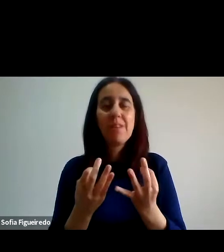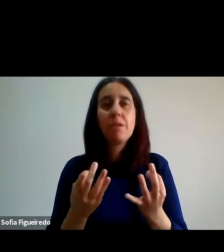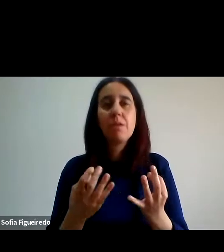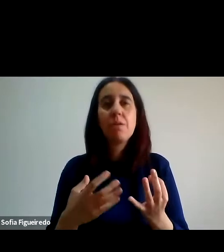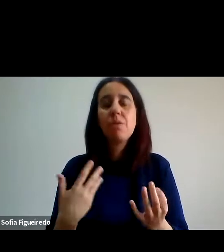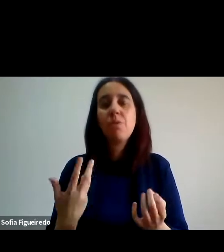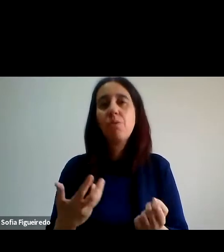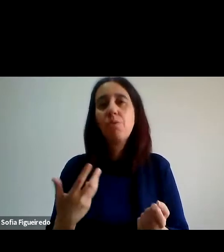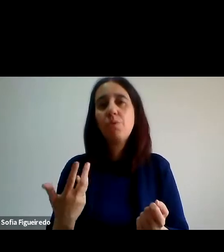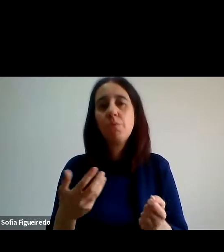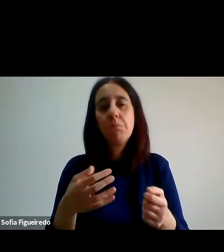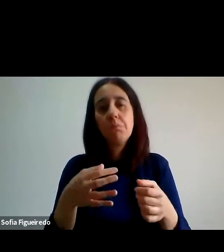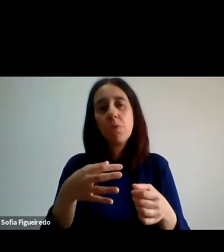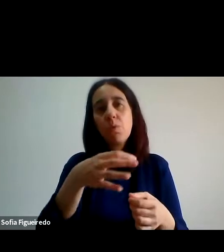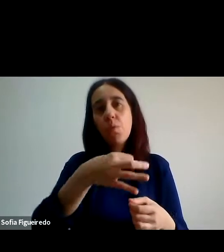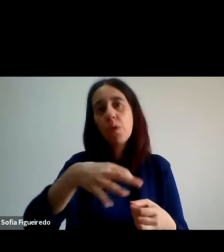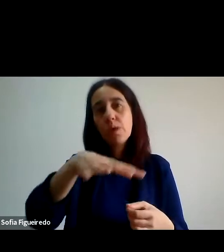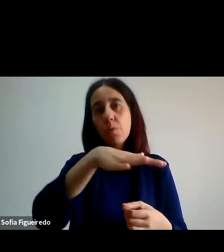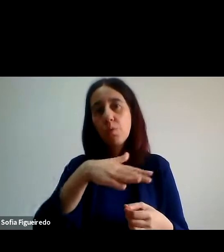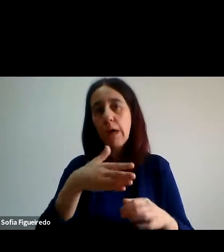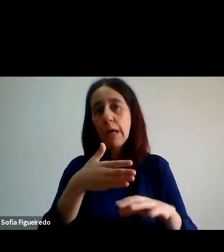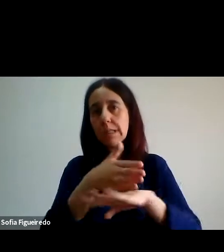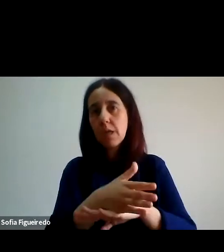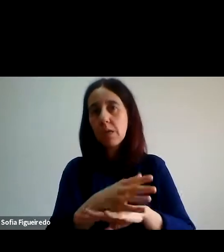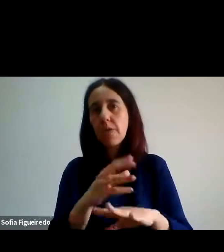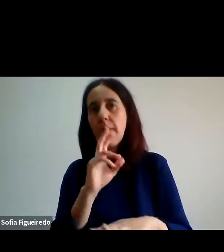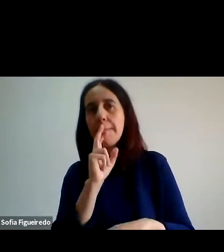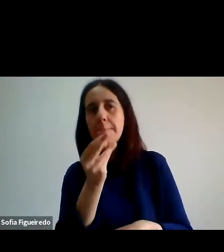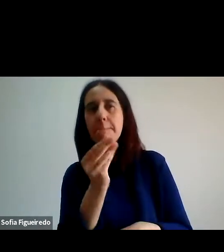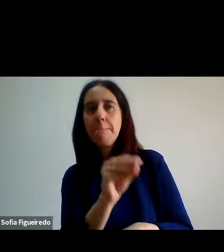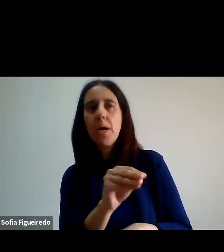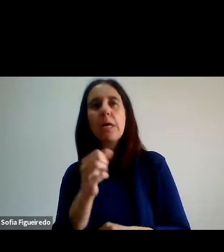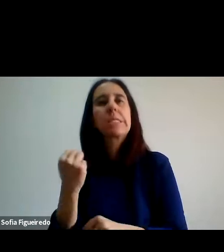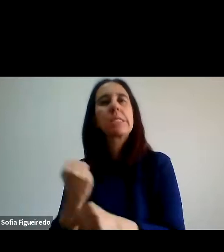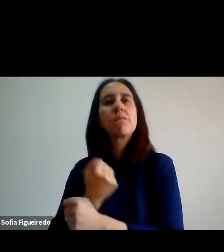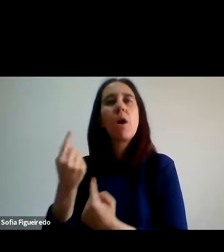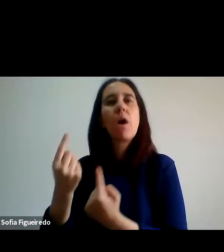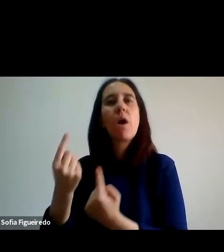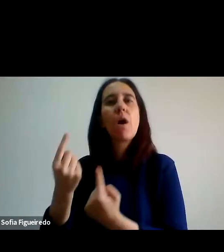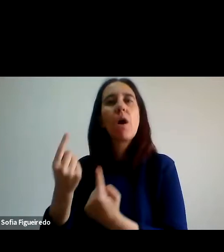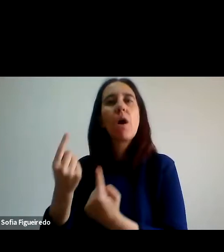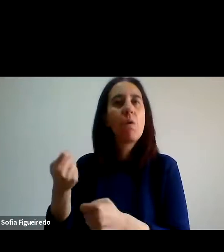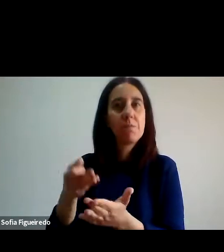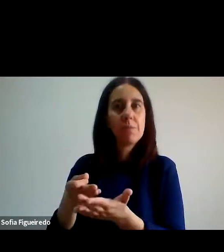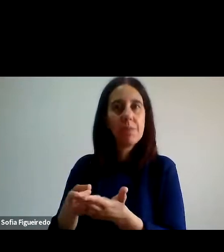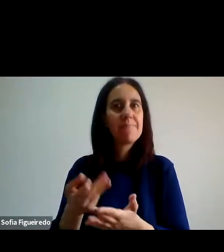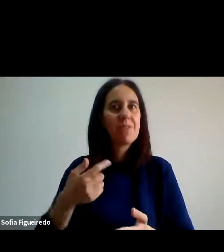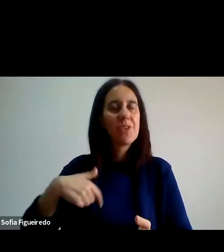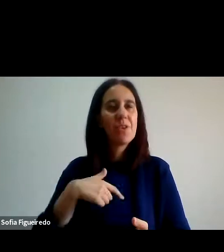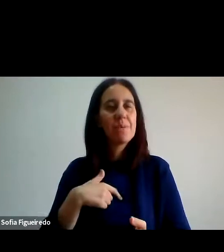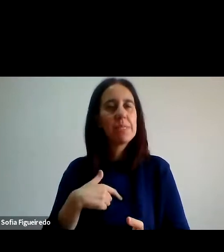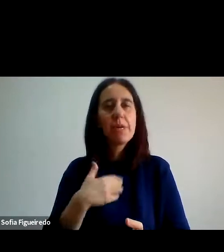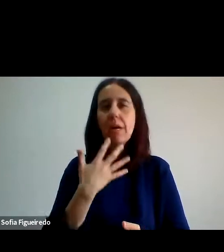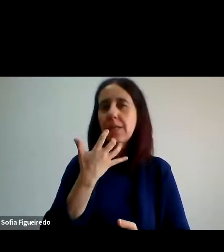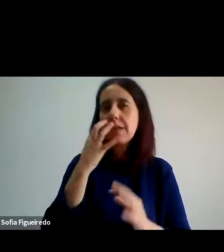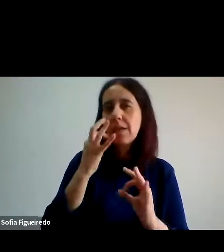num núcleo a que tenha acesso com muita facilidade que determinado serviço não é passível de ser utilizado. Portanto, temos que ter efetivamente muito